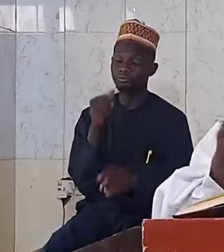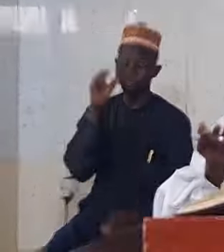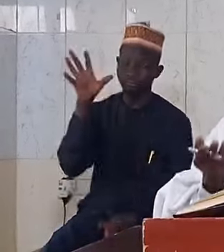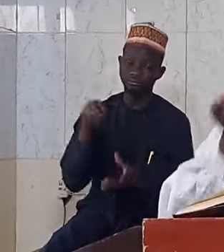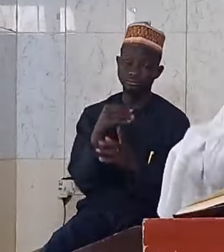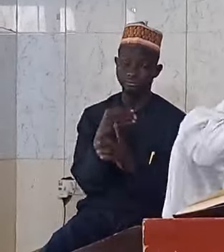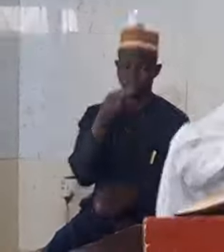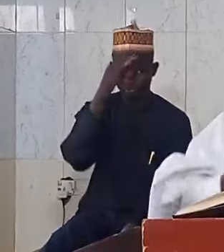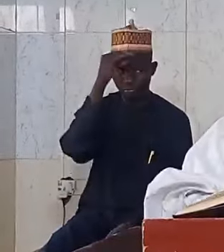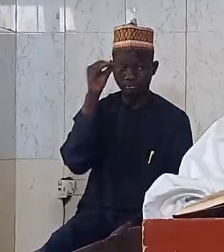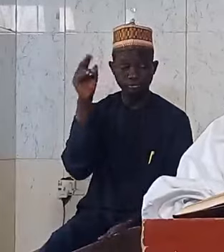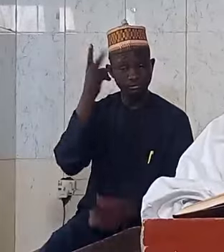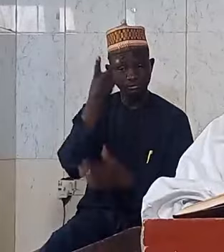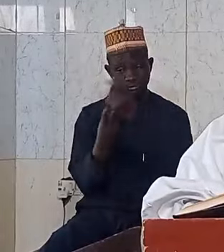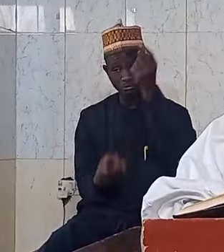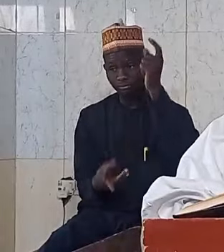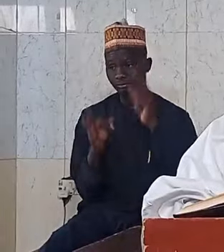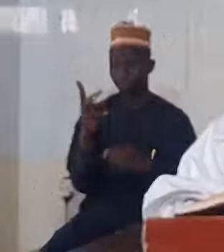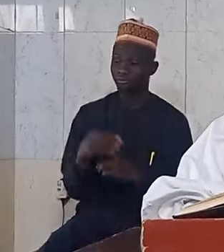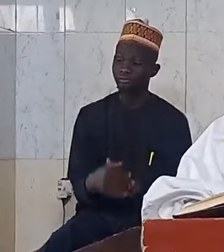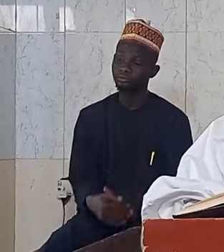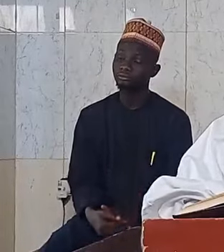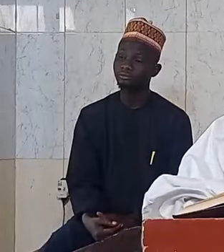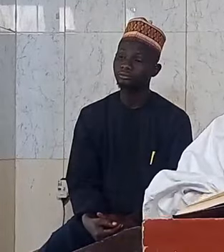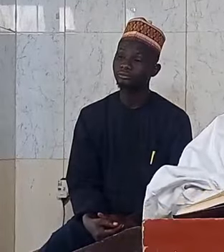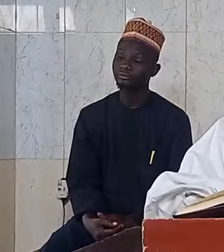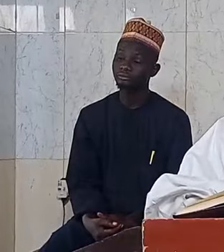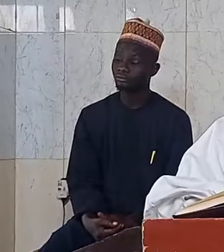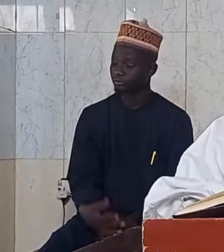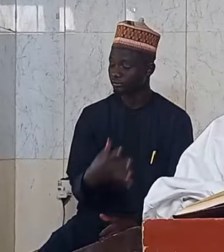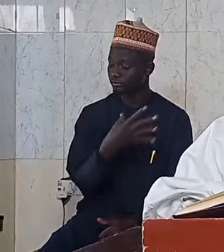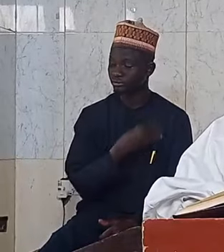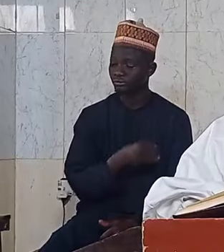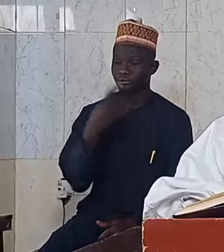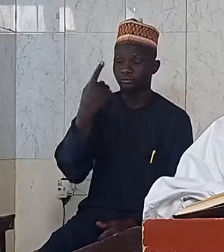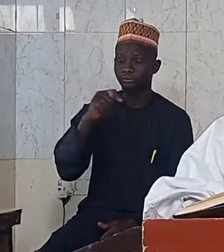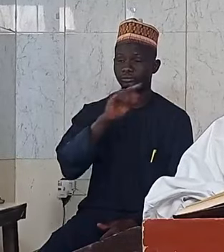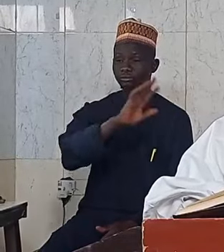minhum wan nisa' minhum wal wildani da kuma yara